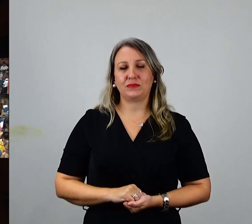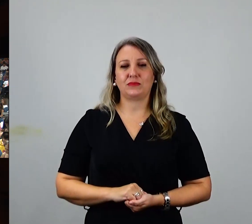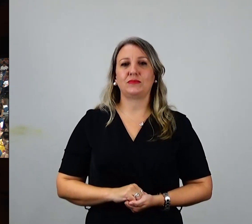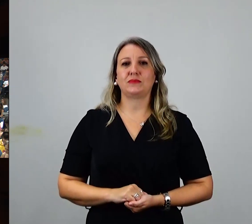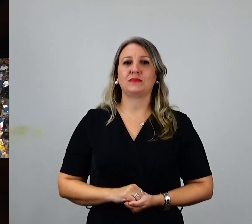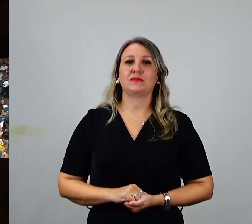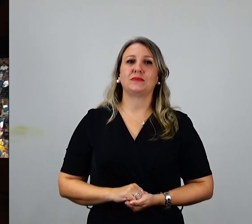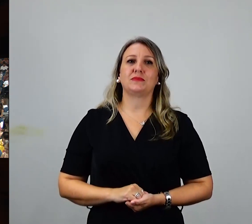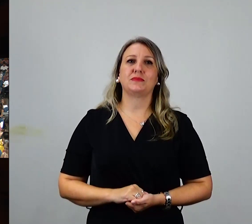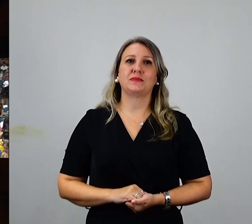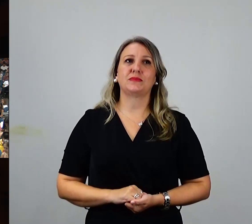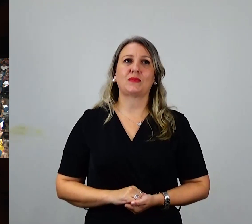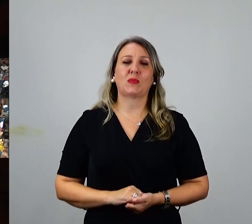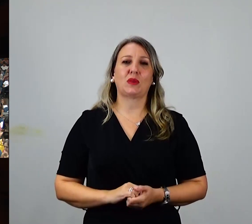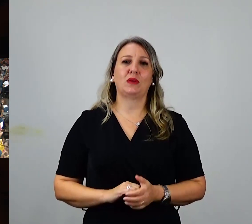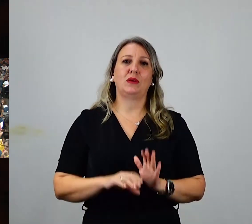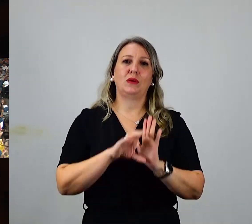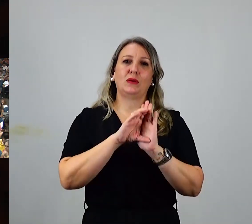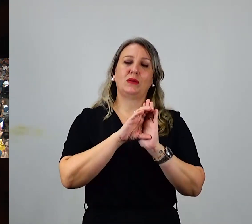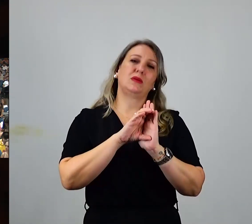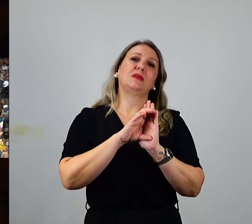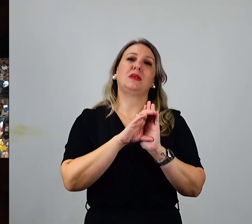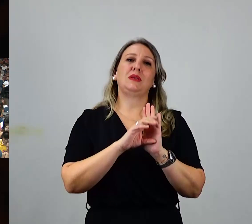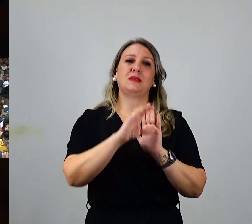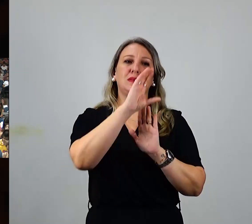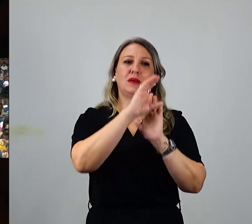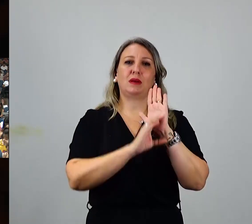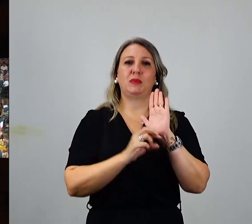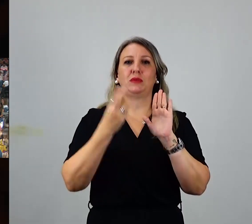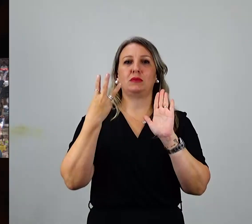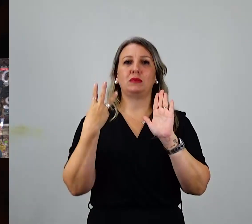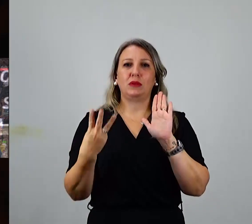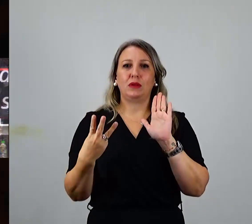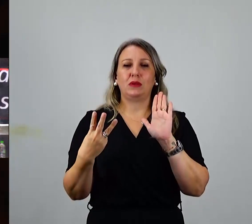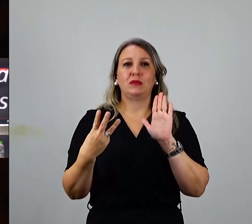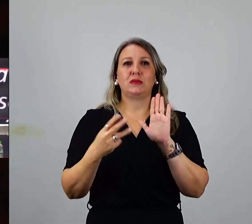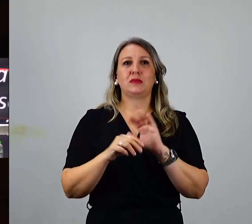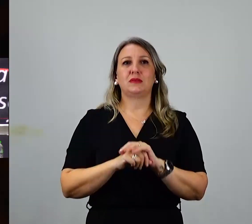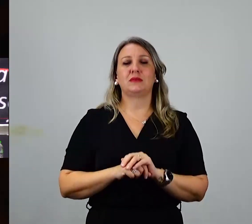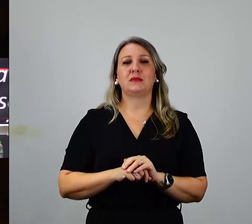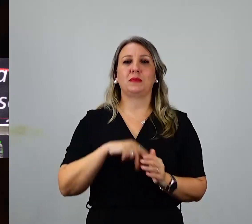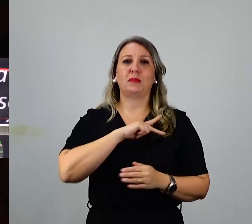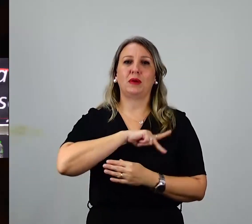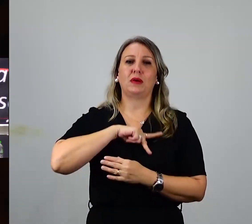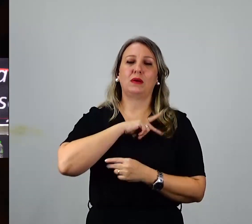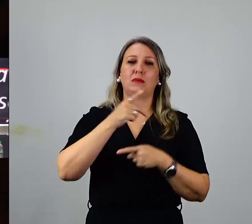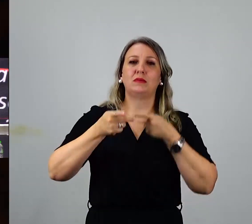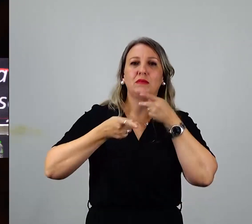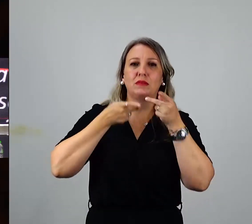Continuando aqui, em Colossenses capítulo 3, Paulo fala o seguinte: portanto,